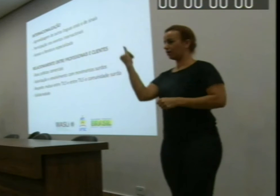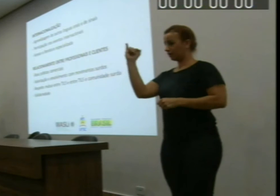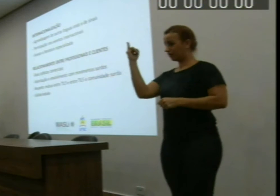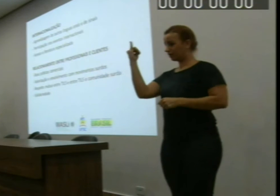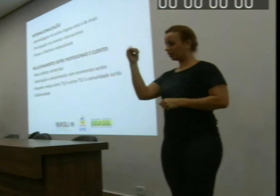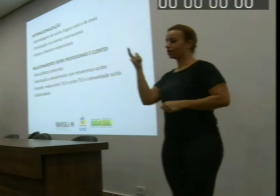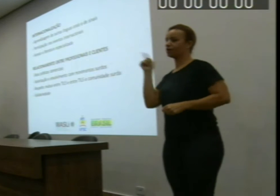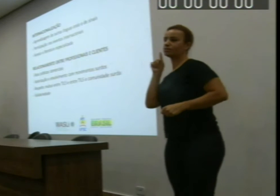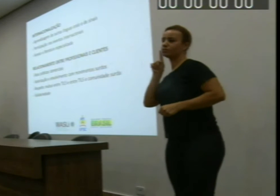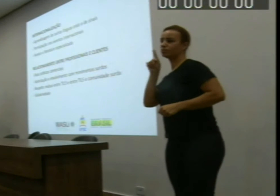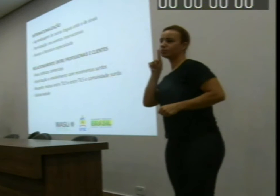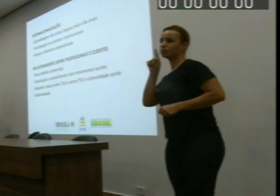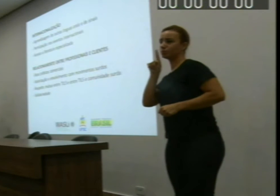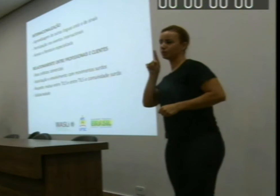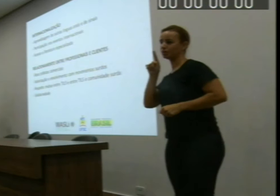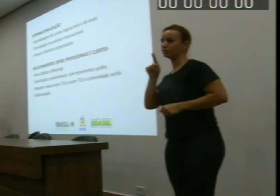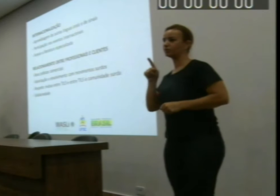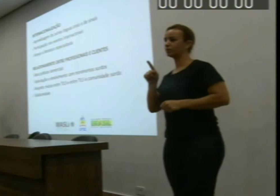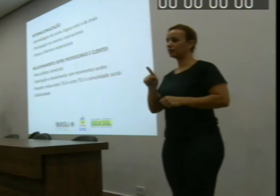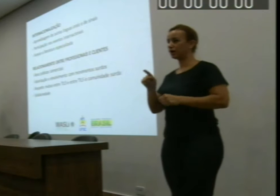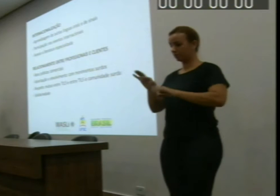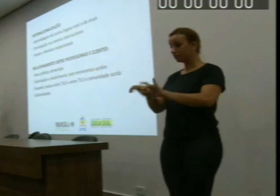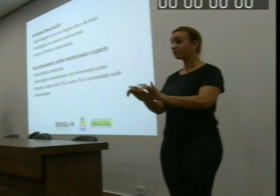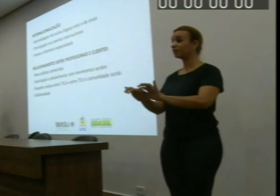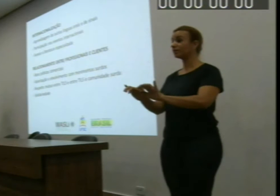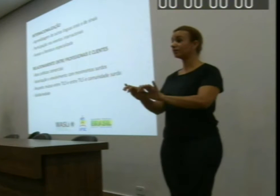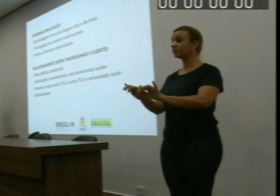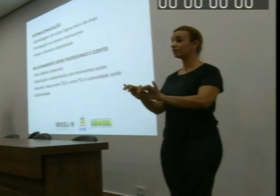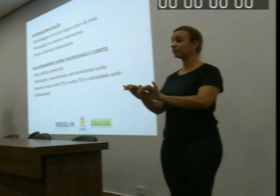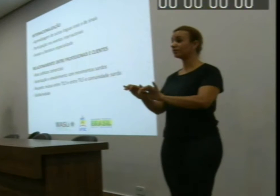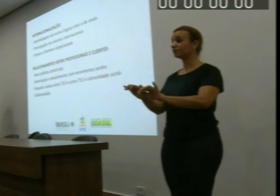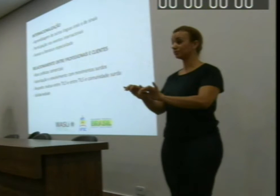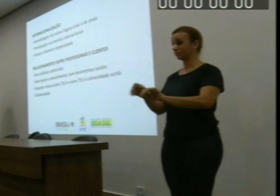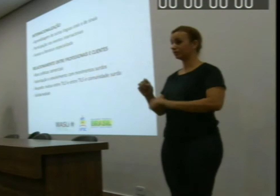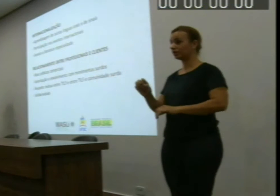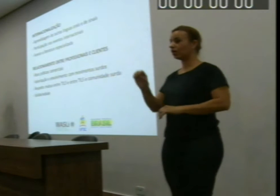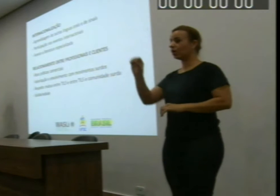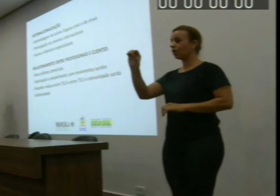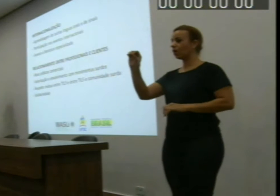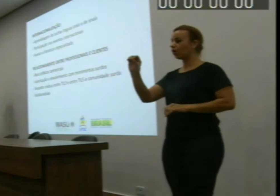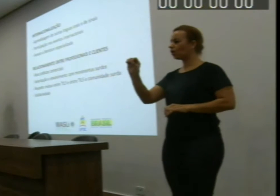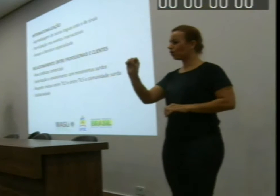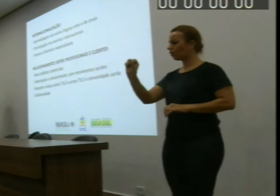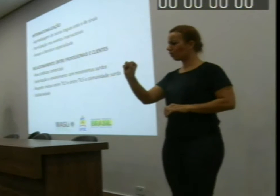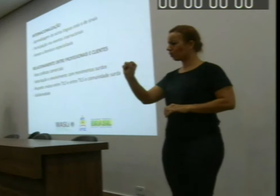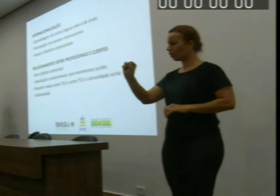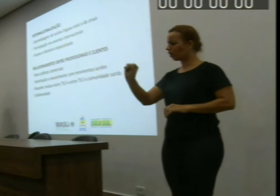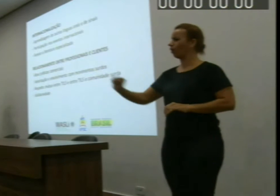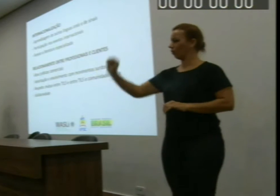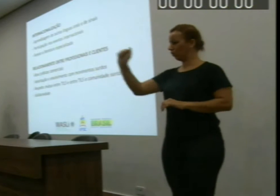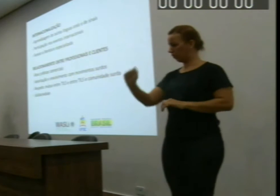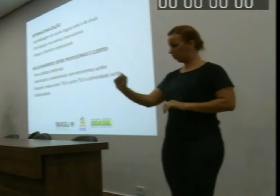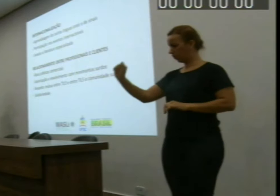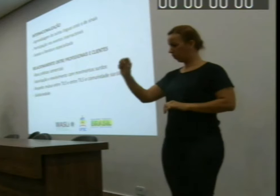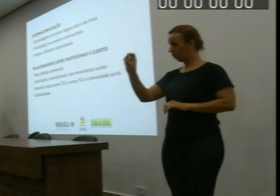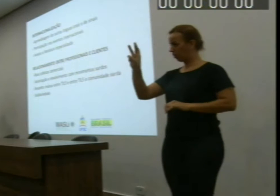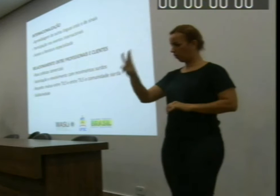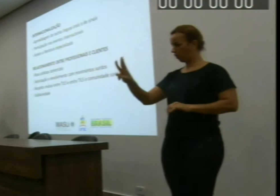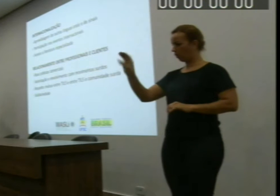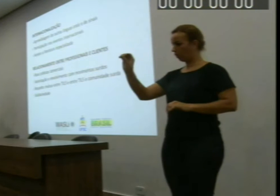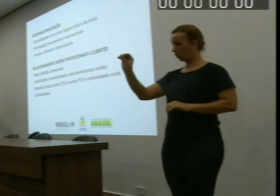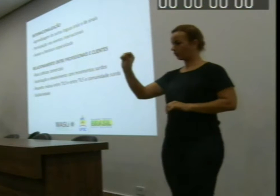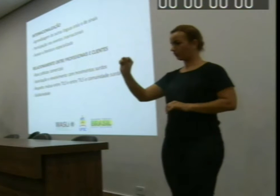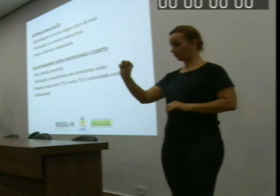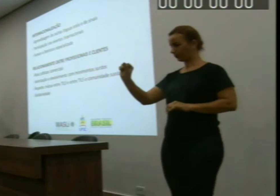vezes online a wasley nós da wasley temos um projeto agora de criar a nossa plataforma de